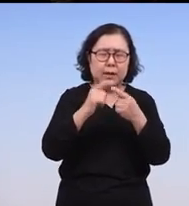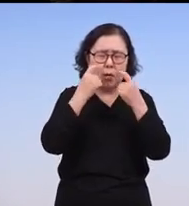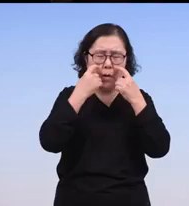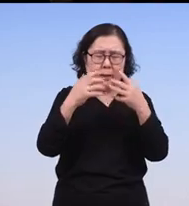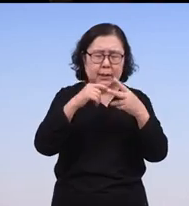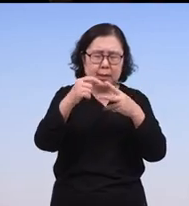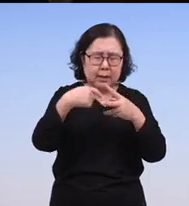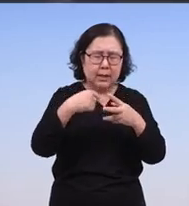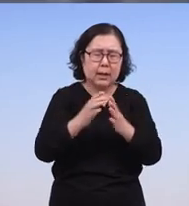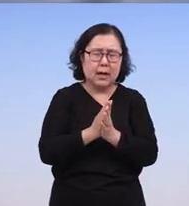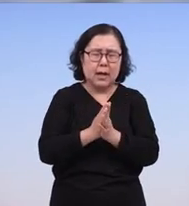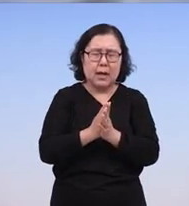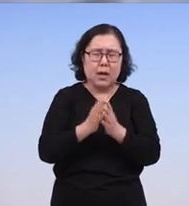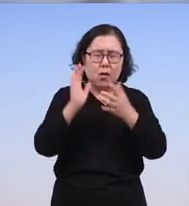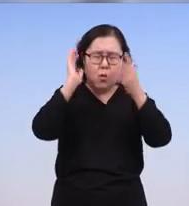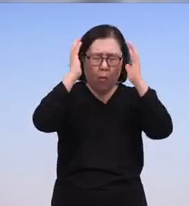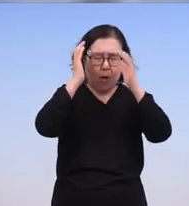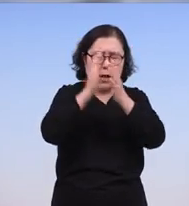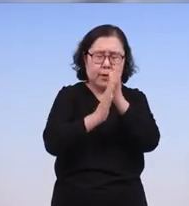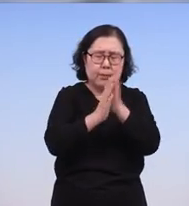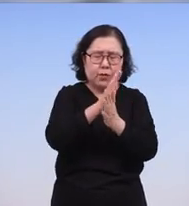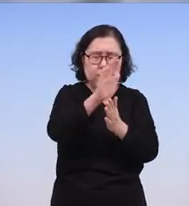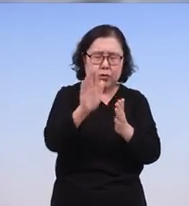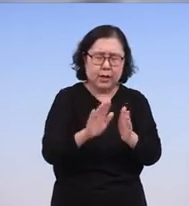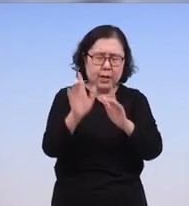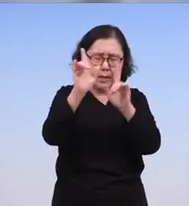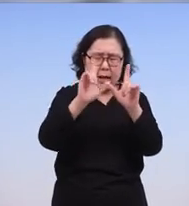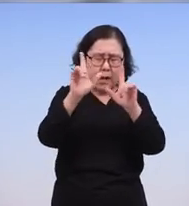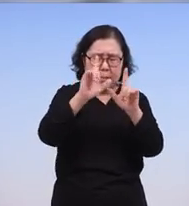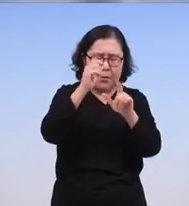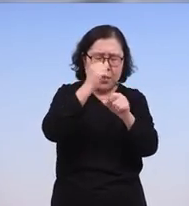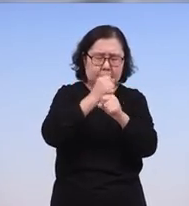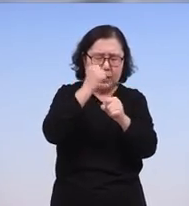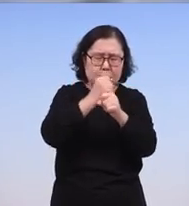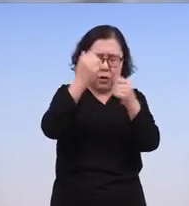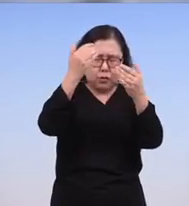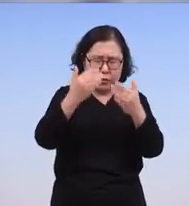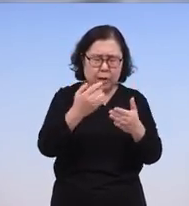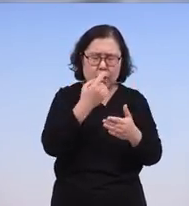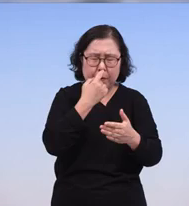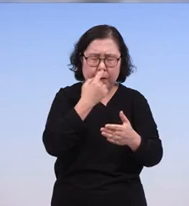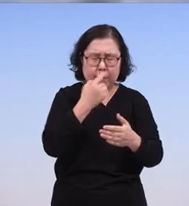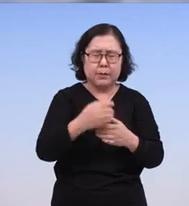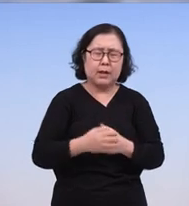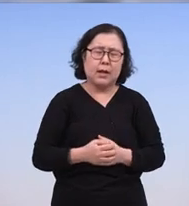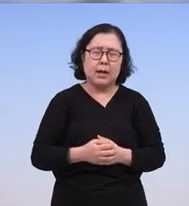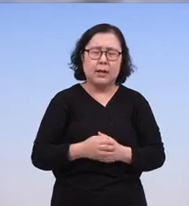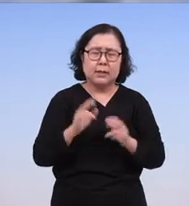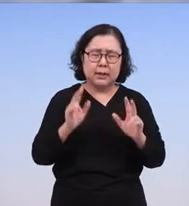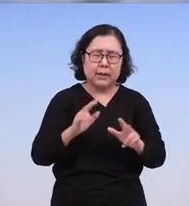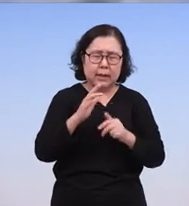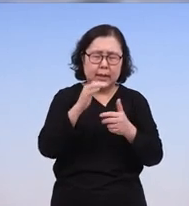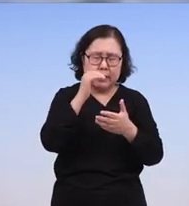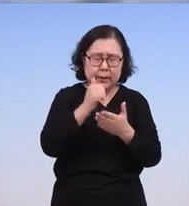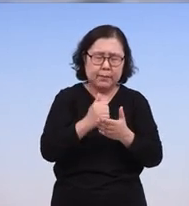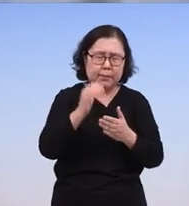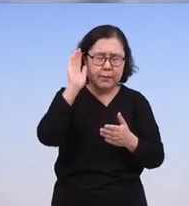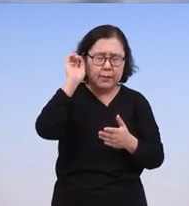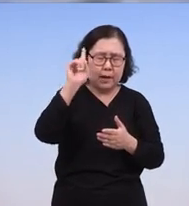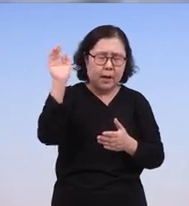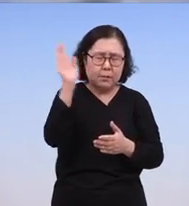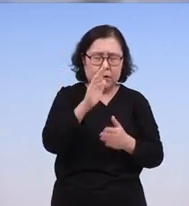하나님, 죽음에 대한 정확한 이해가 혼란 없는 우리 인생으로 그렇게 만들어준다고 우리가 배웠다면, 이제